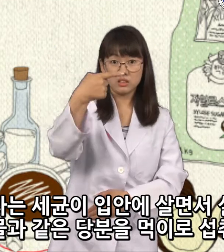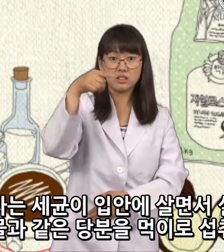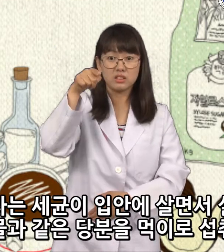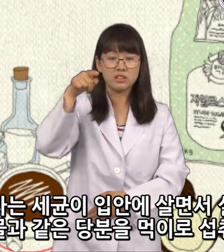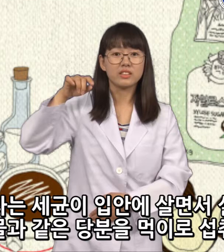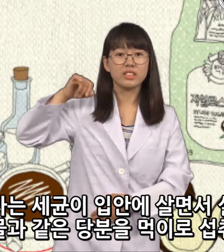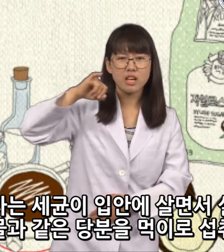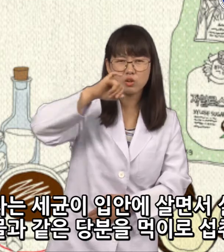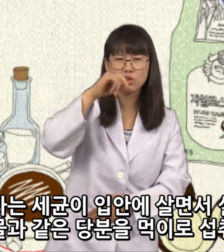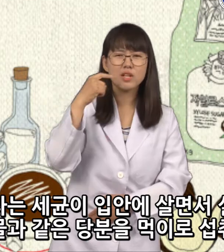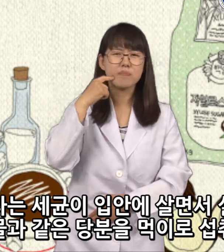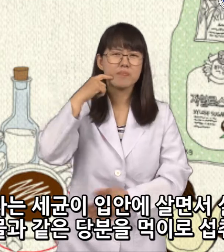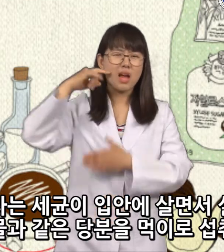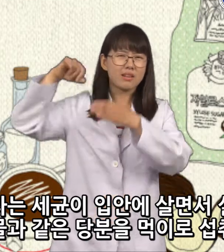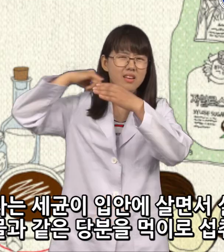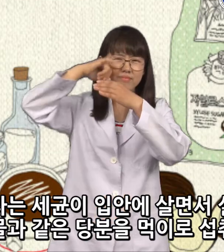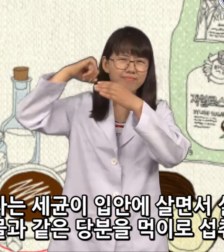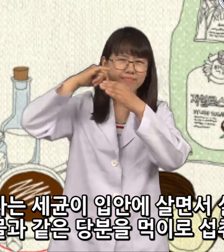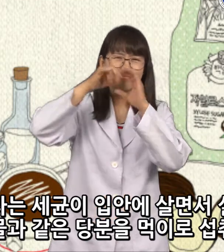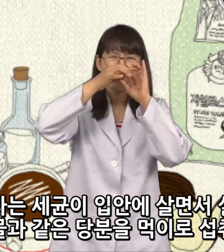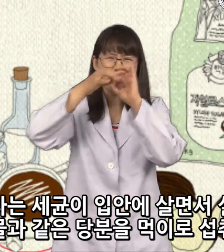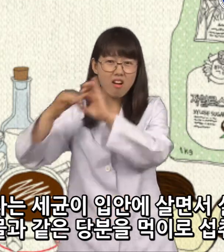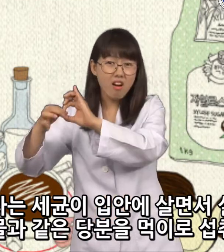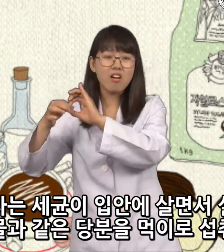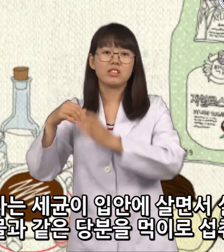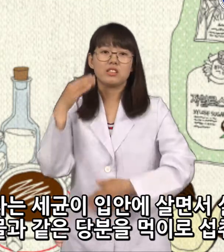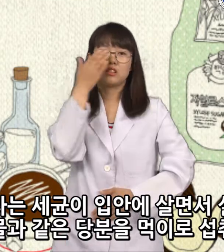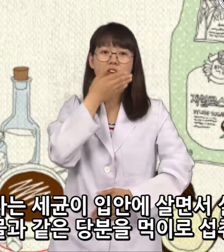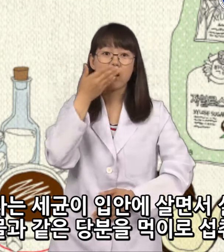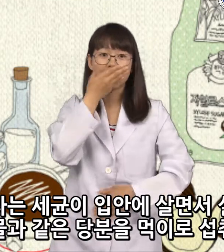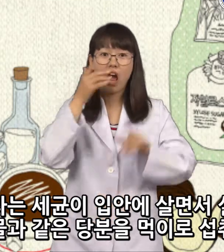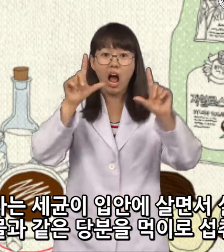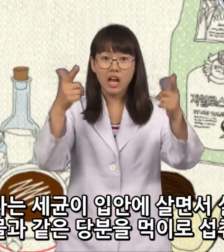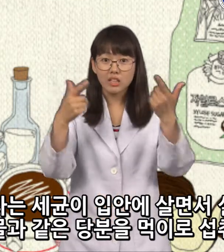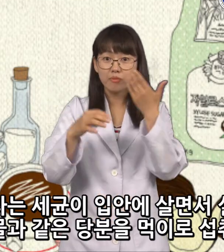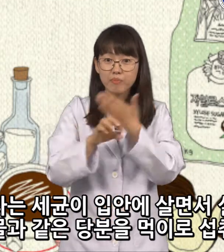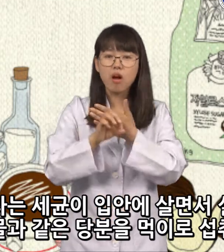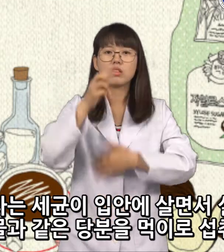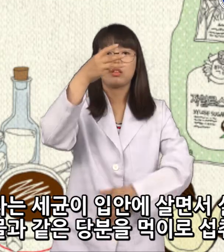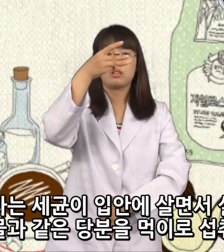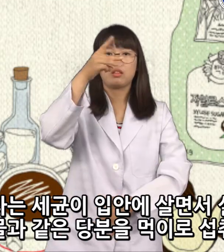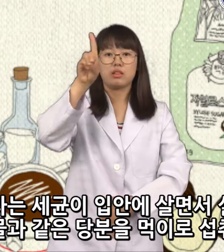뮤탄스라는 세균이 입 안에 살면서 설탕이나